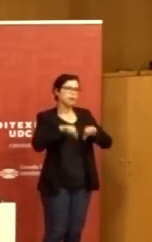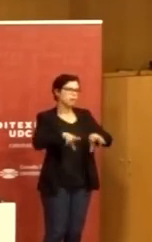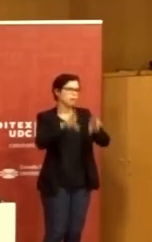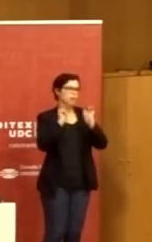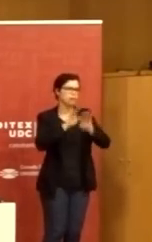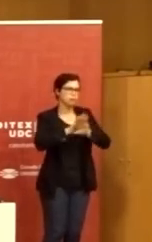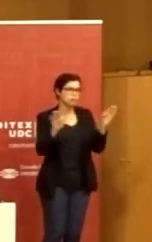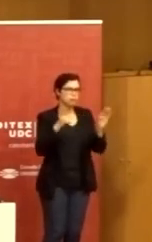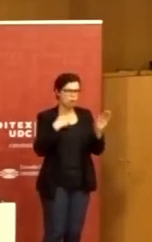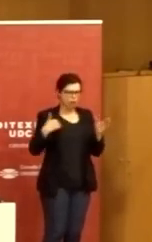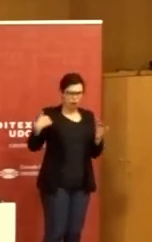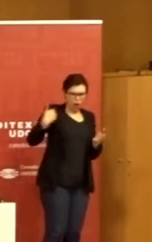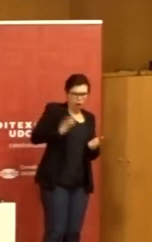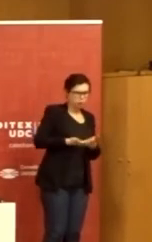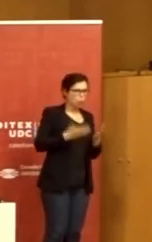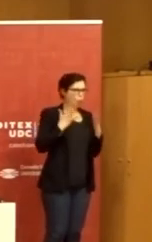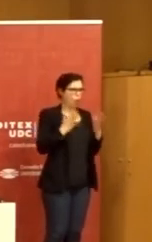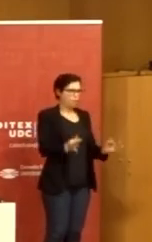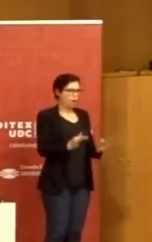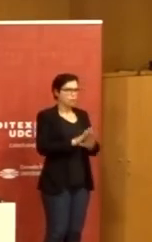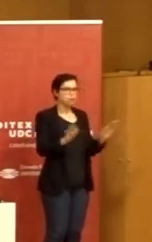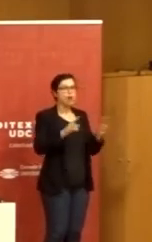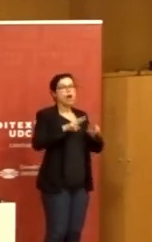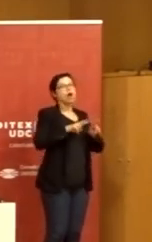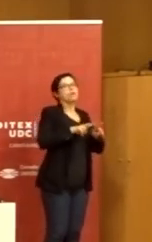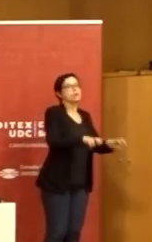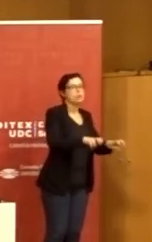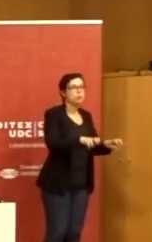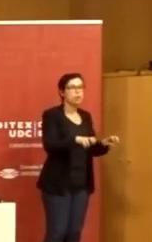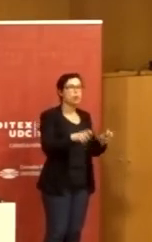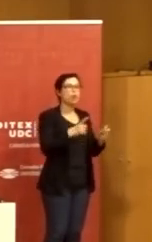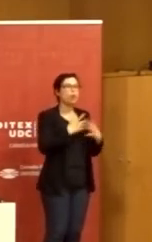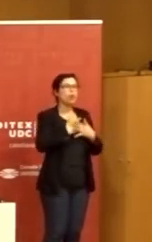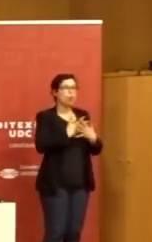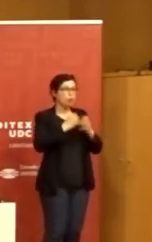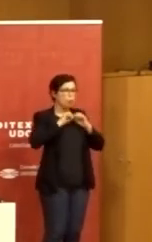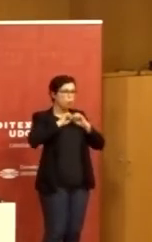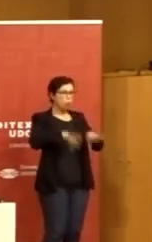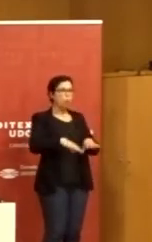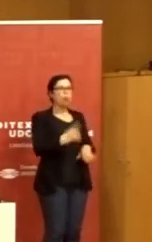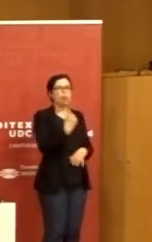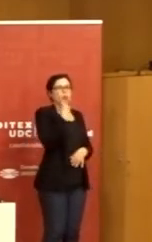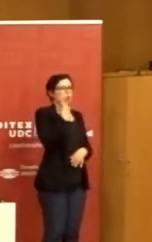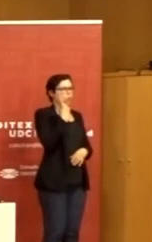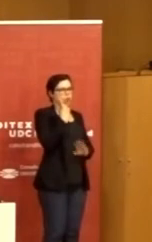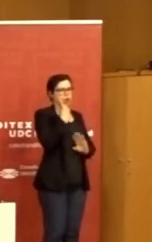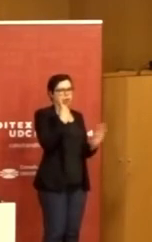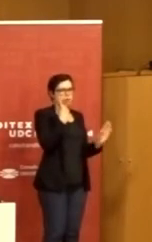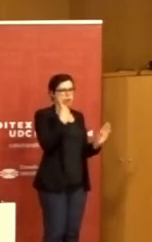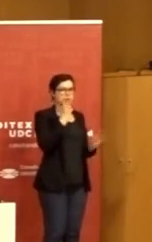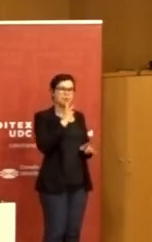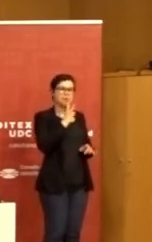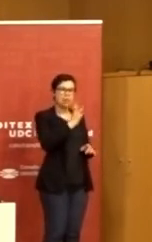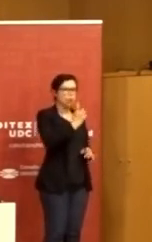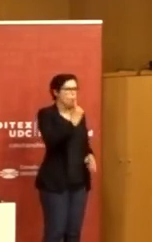no nos ha vuelto a suceder, nos sucedió con dos alumnos en la primera promoción. Y abandonos voluntarios, solo hemos tenido un caso de abandono voluntario en las